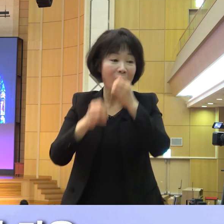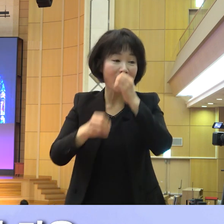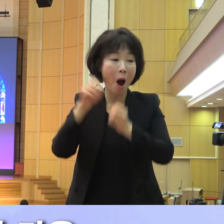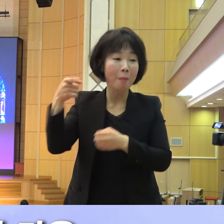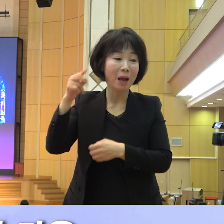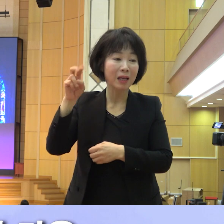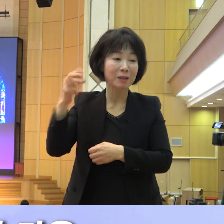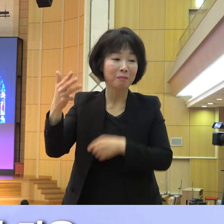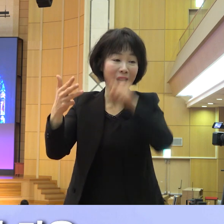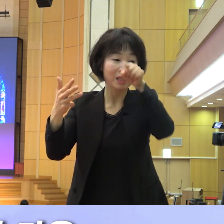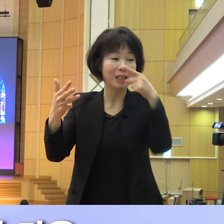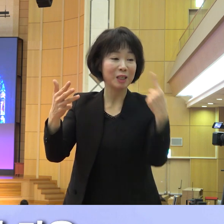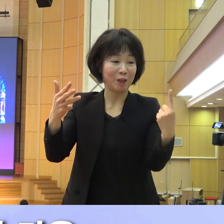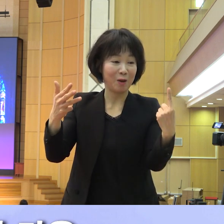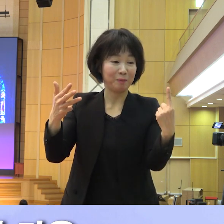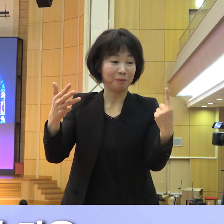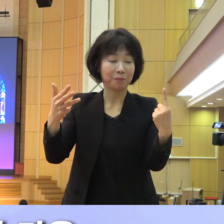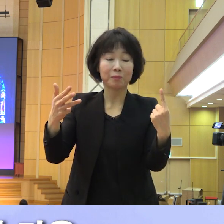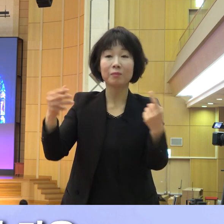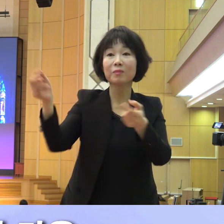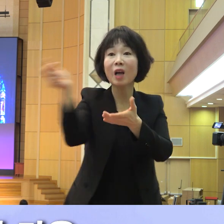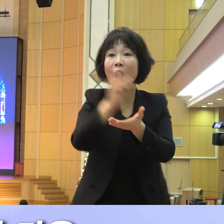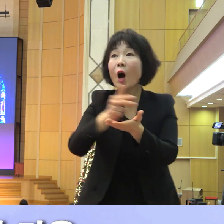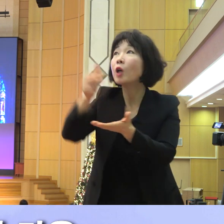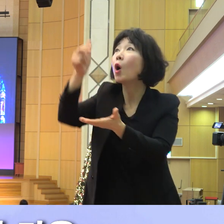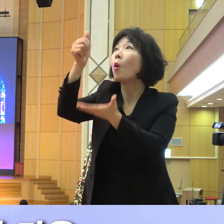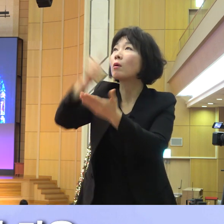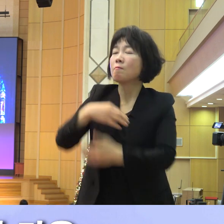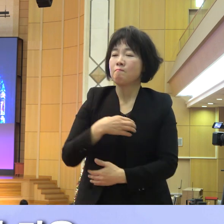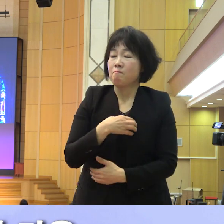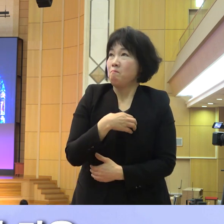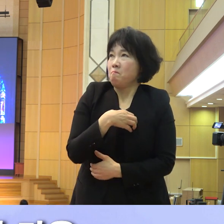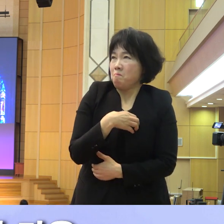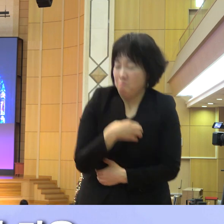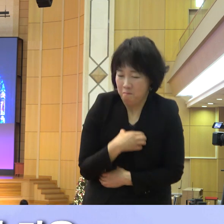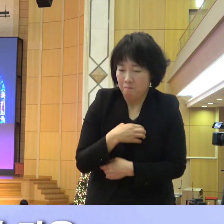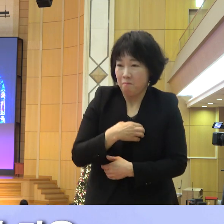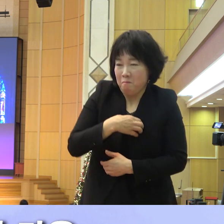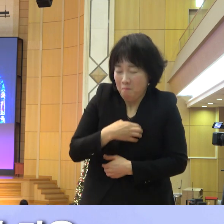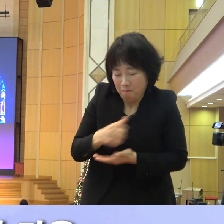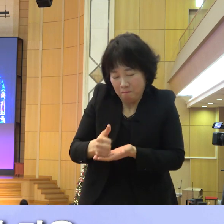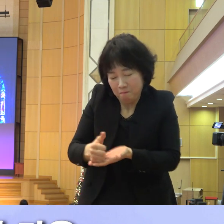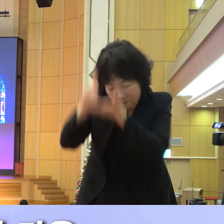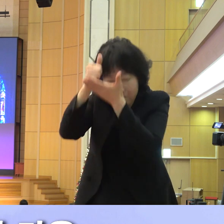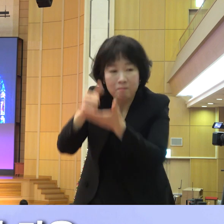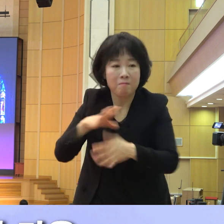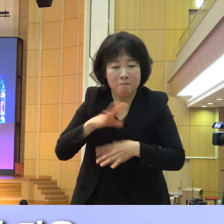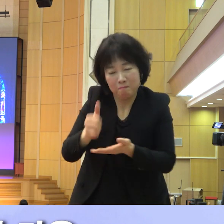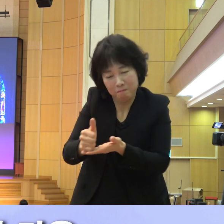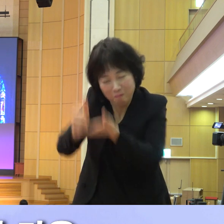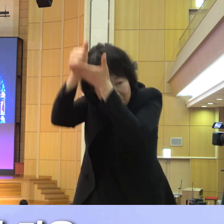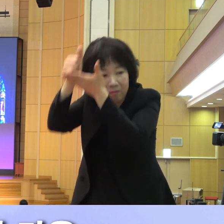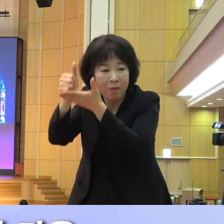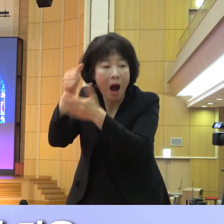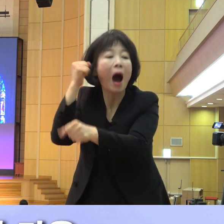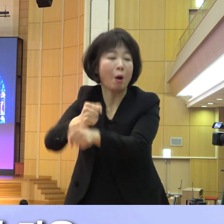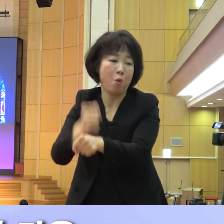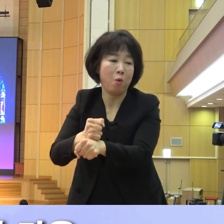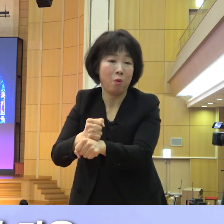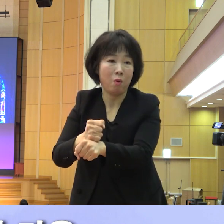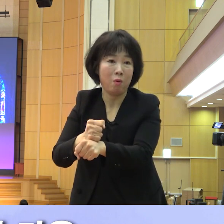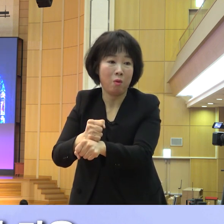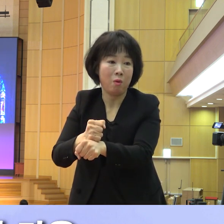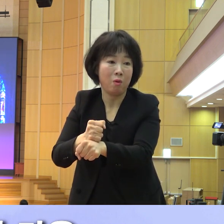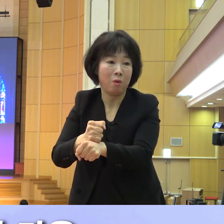897페이지 말씀 보니까 여호와를 경외하며 아브라함같이 독자 아들을 드릴